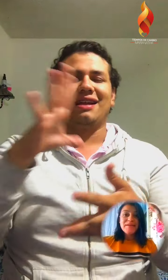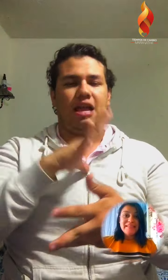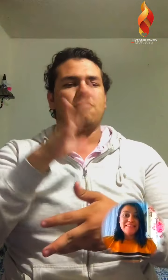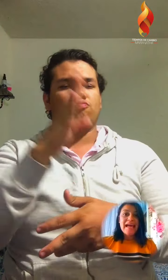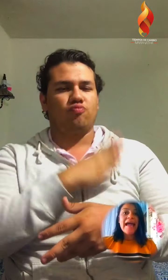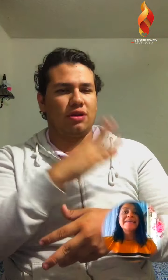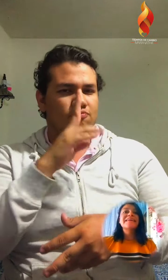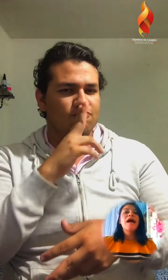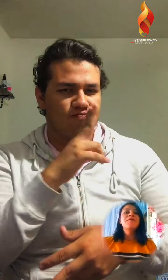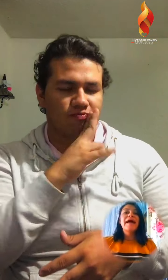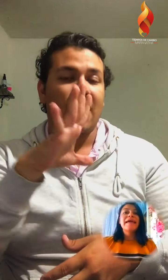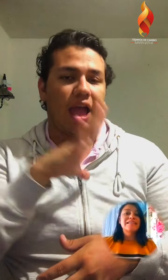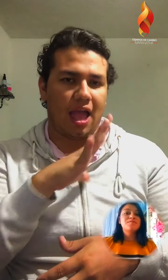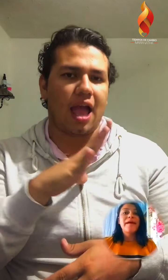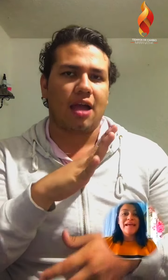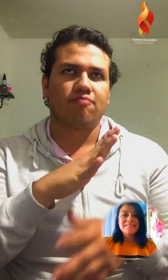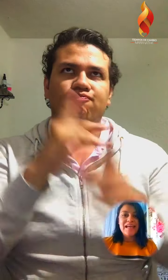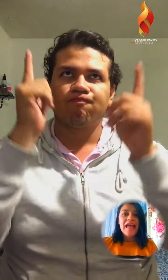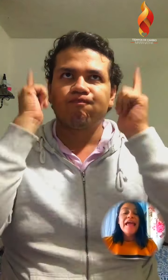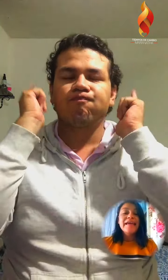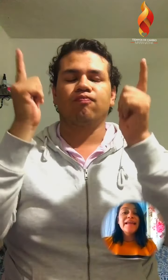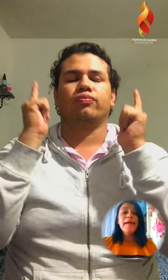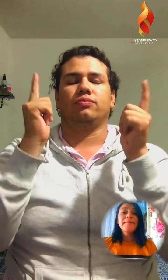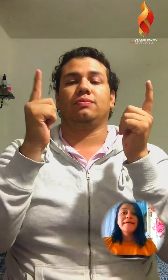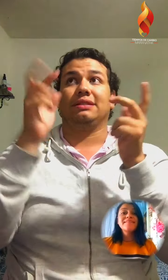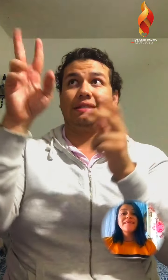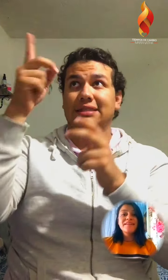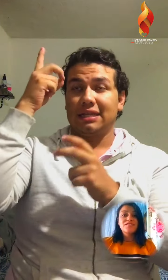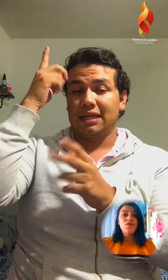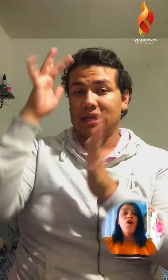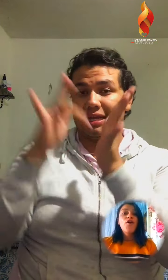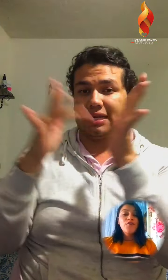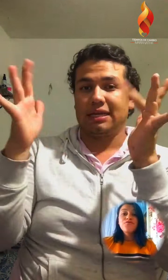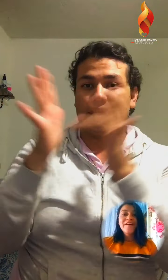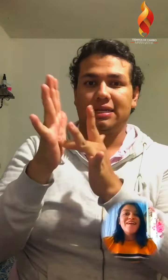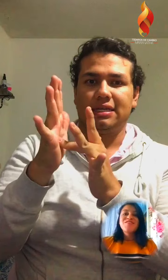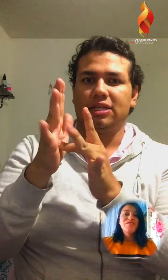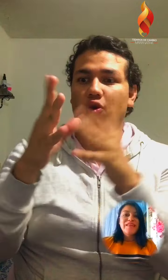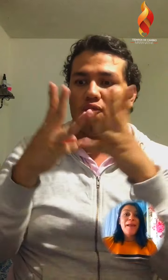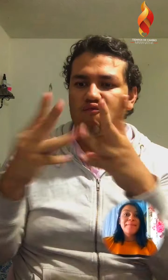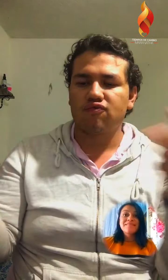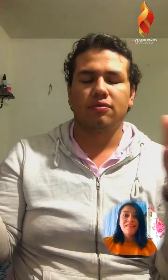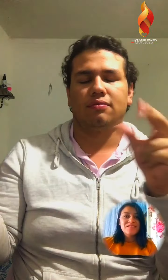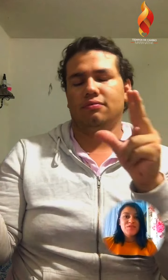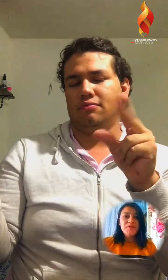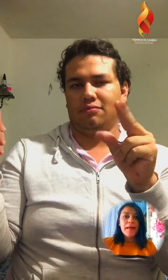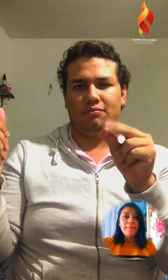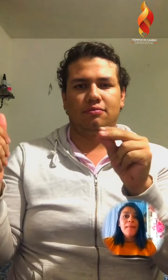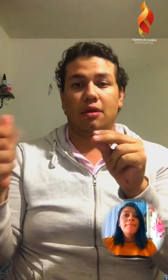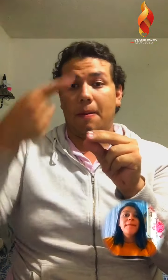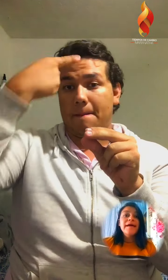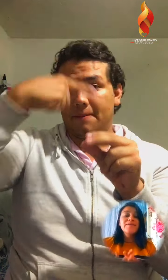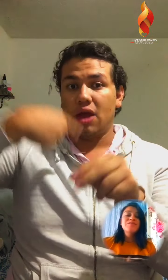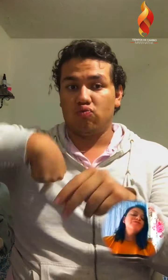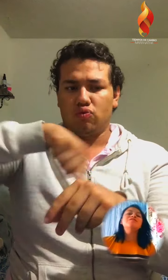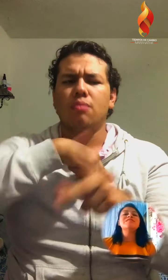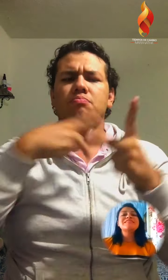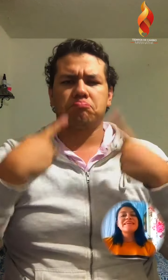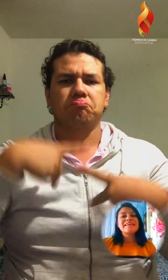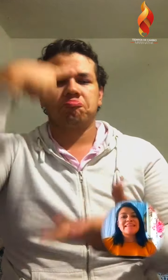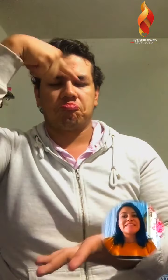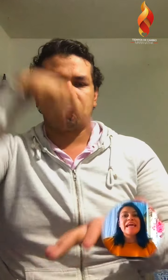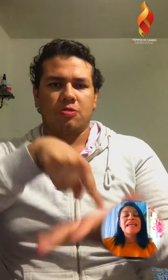buena noticia es que aún hay esperanza y la imagen de Cristo no fue totalmente destruida. Para nosotros